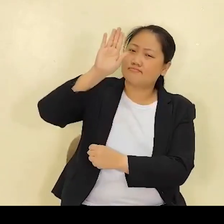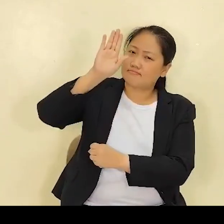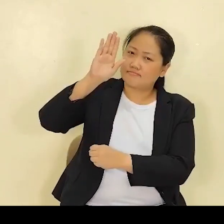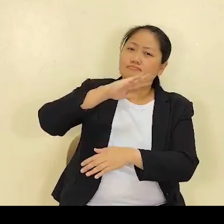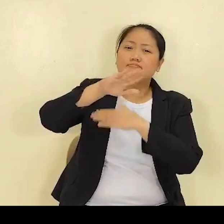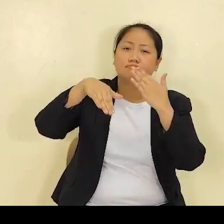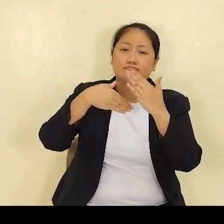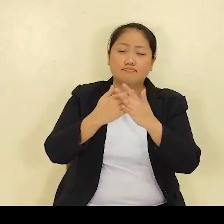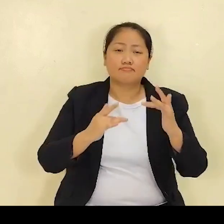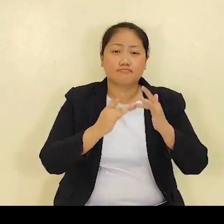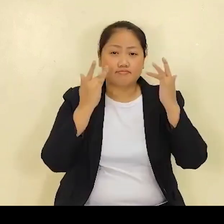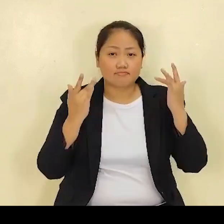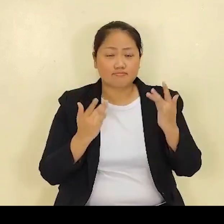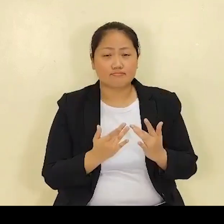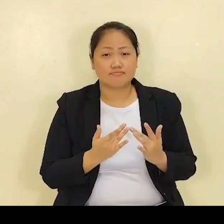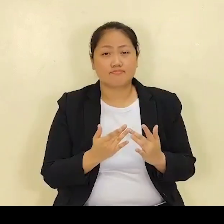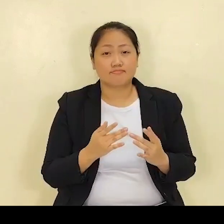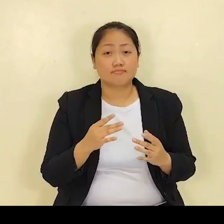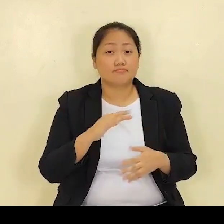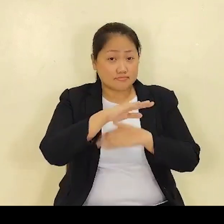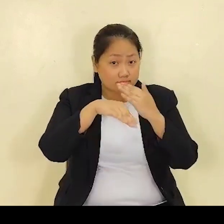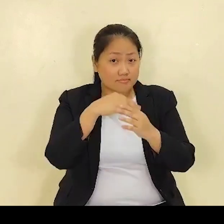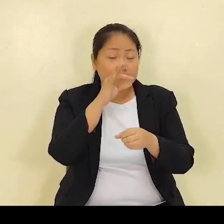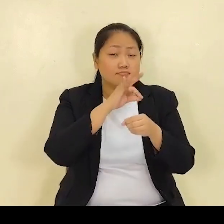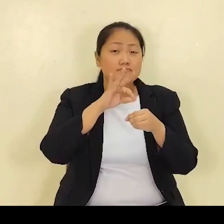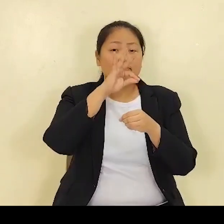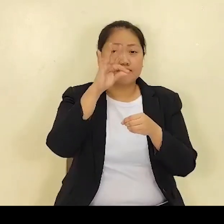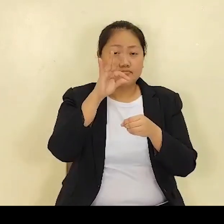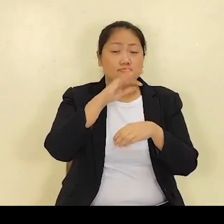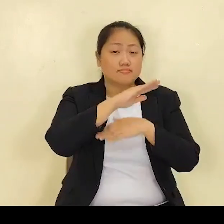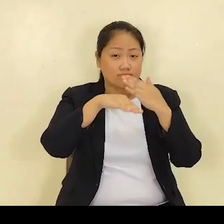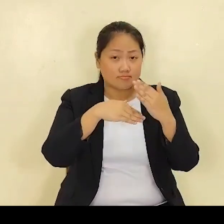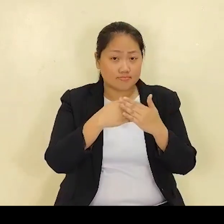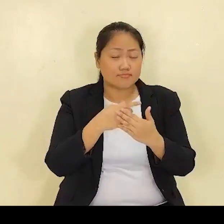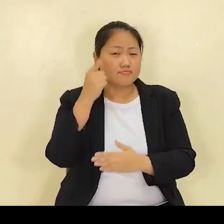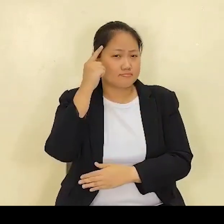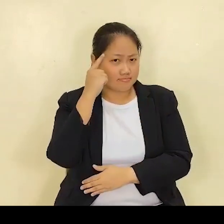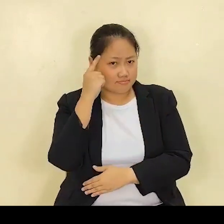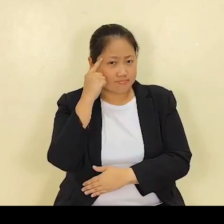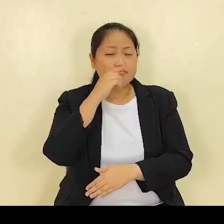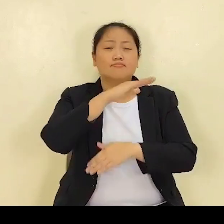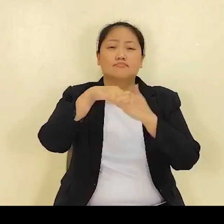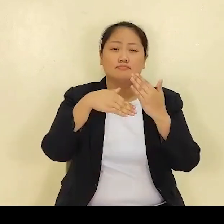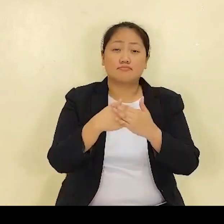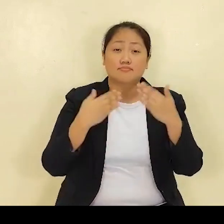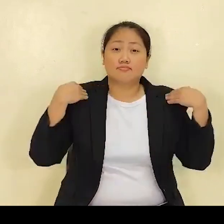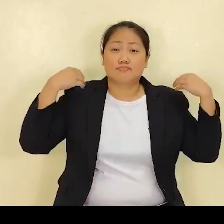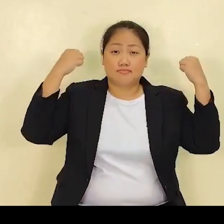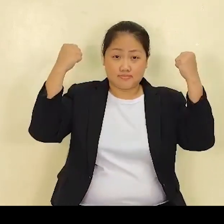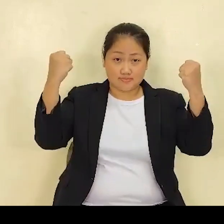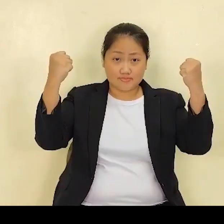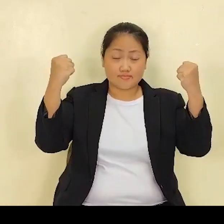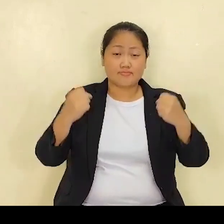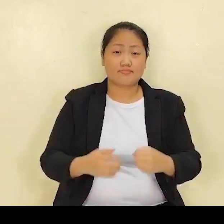ang Panginoon mong Diyos ng buo mong puso, ng buo mong kaluluwa, ng buo mong pag-iisip at ng